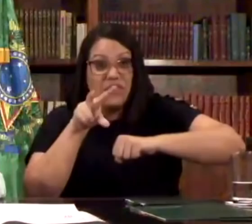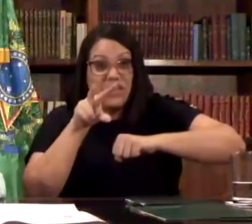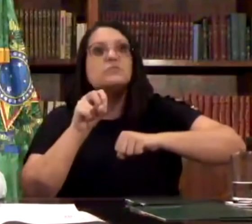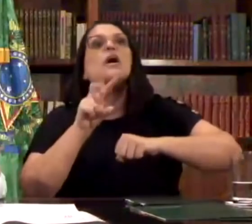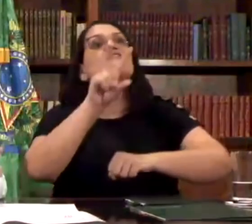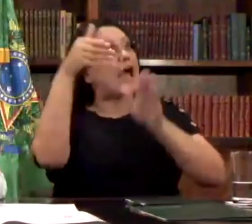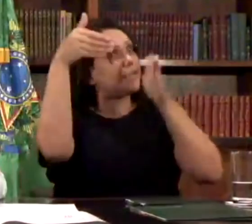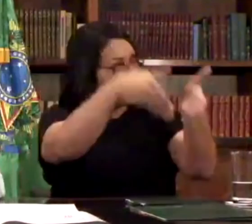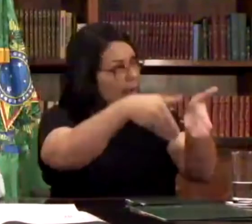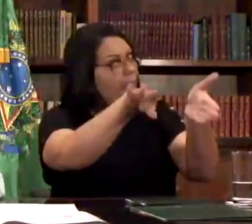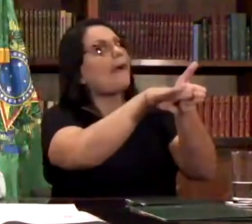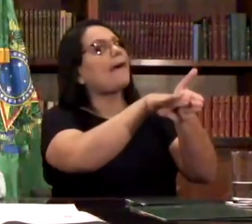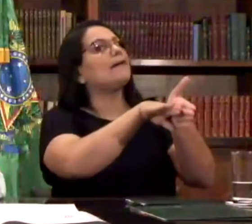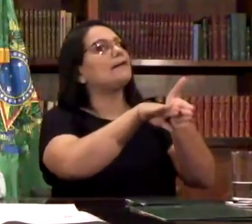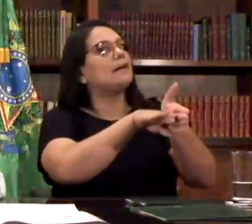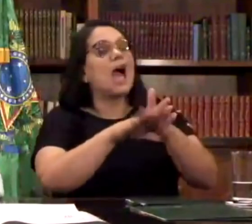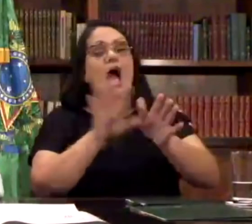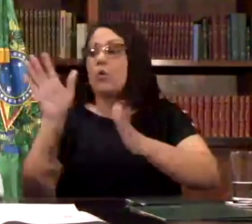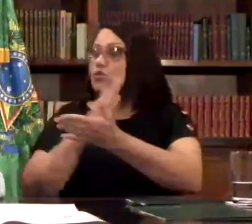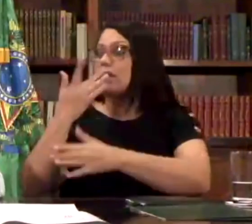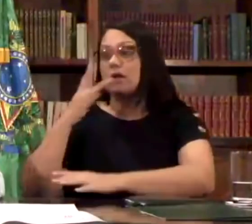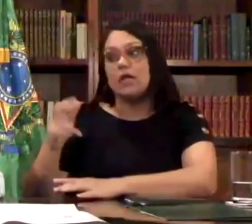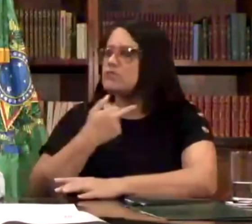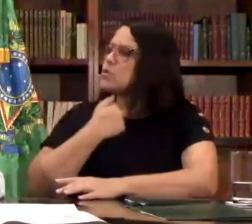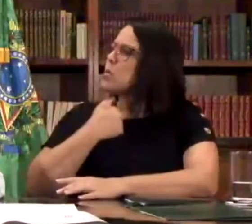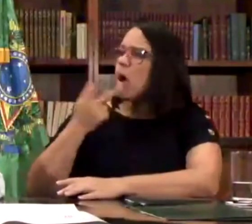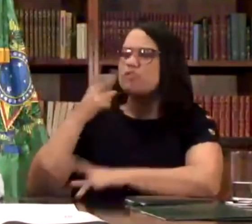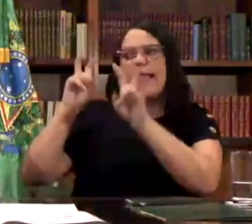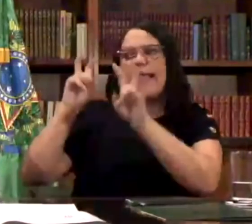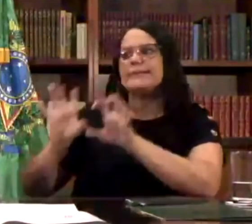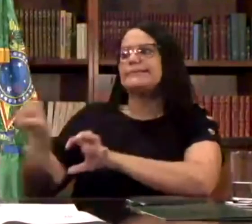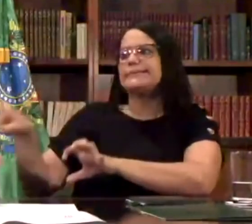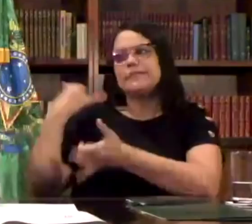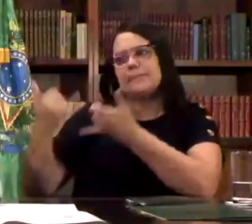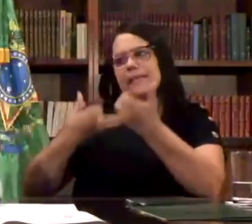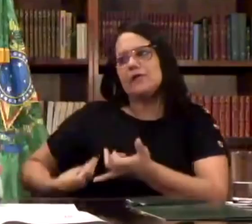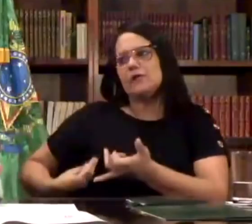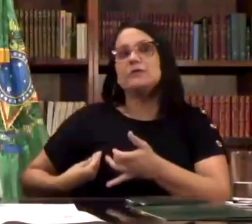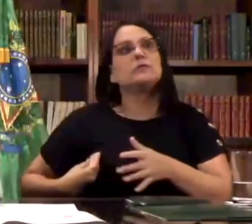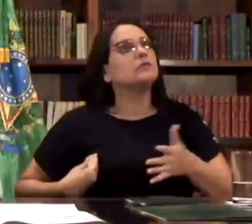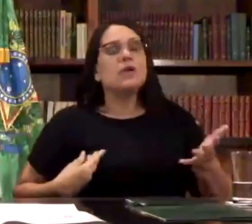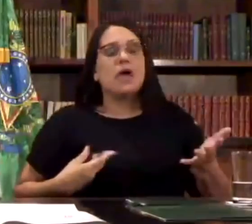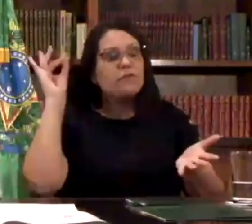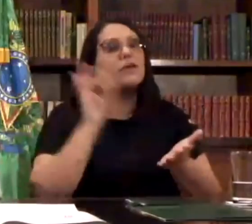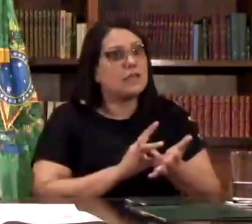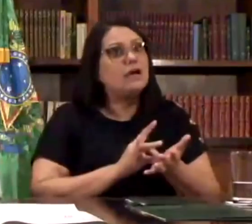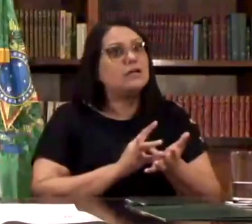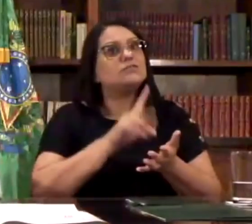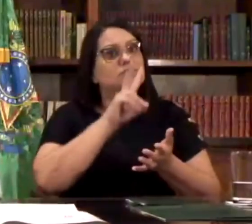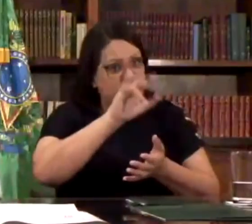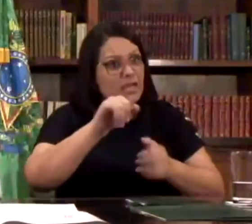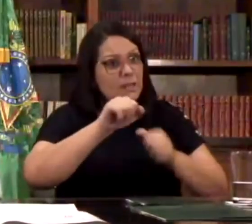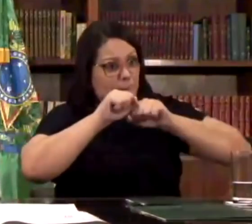Alguns falam que eu não posso fazer assim, estão brincando com a vida dos outros. É uma realidade, é uma verdade. Vai chegar em muita gente esse vírus. Enquanto não